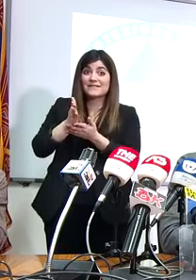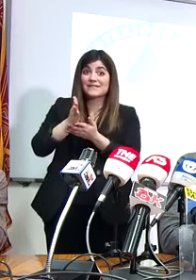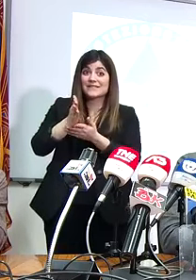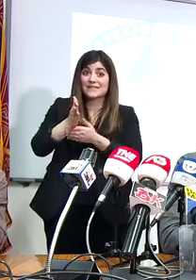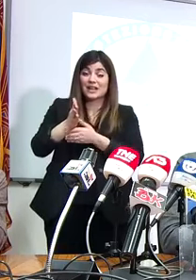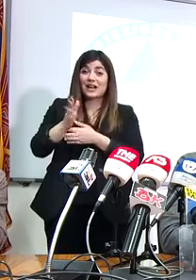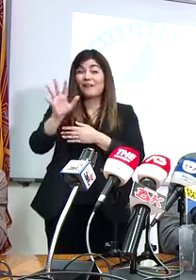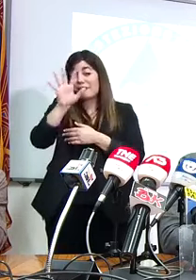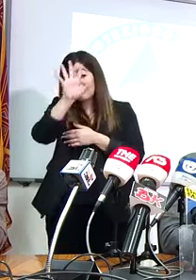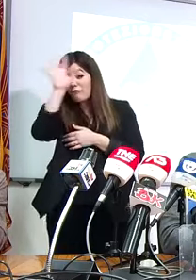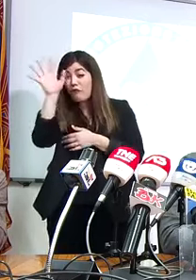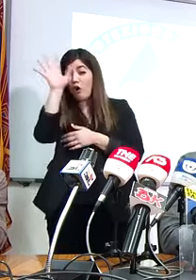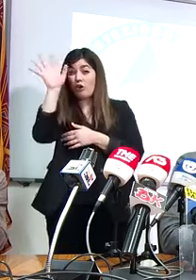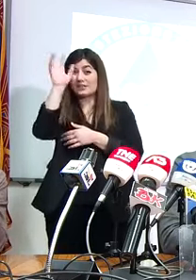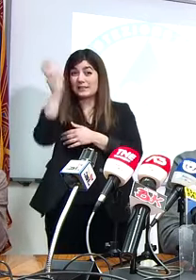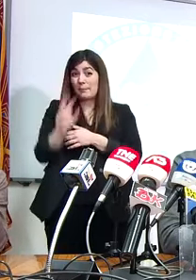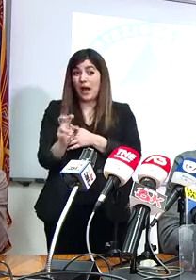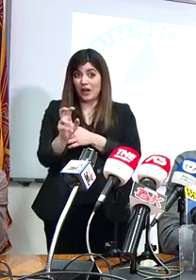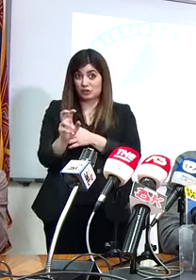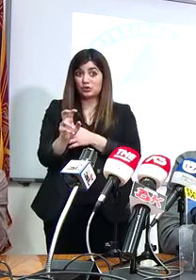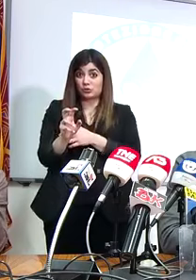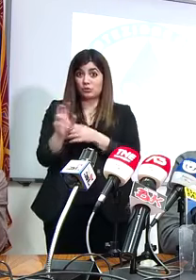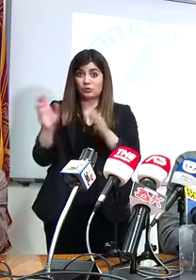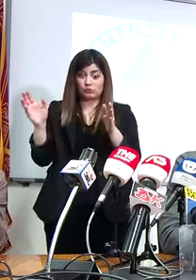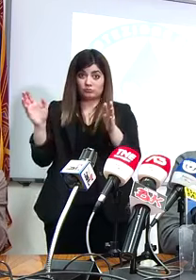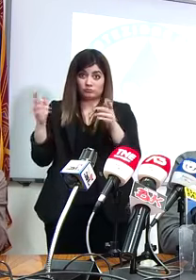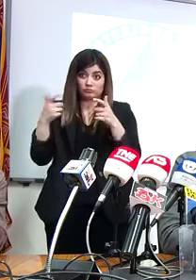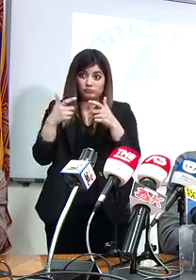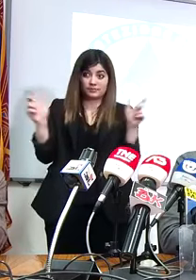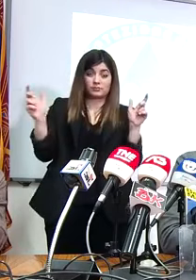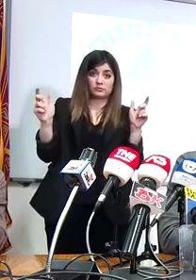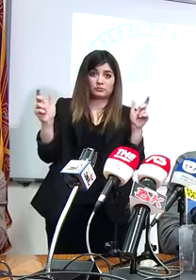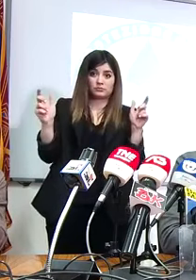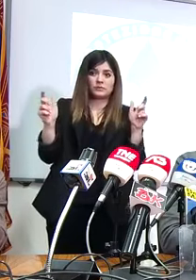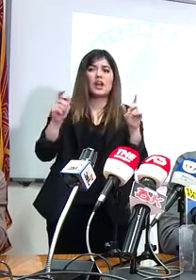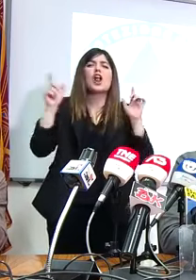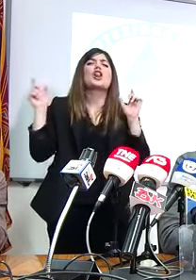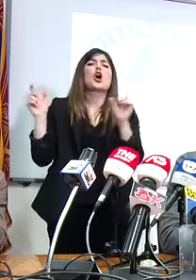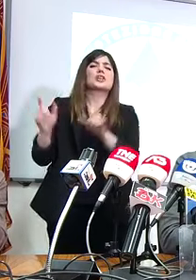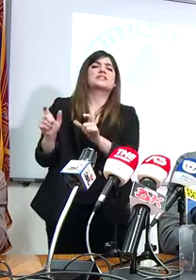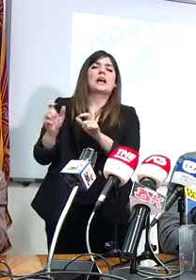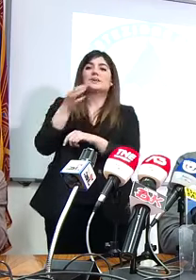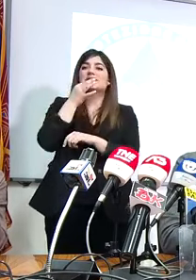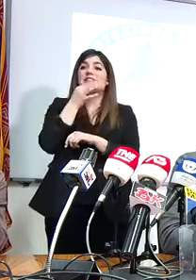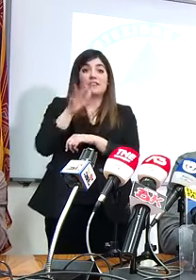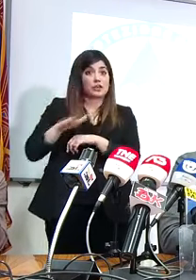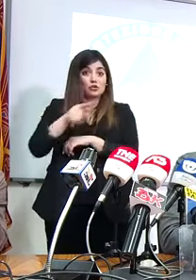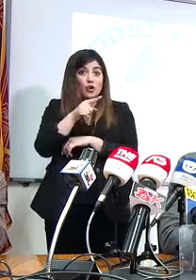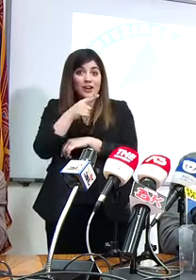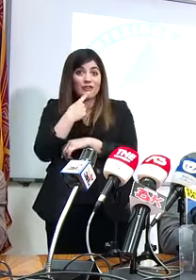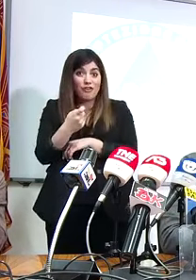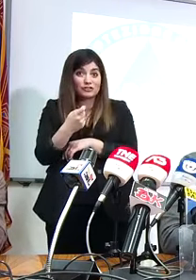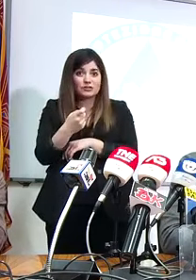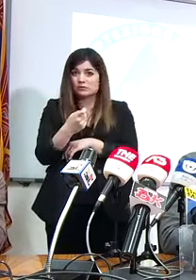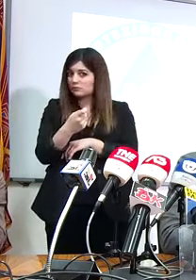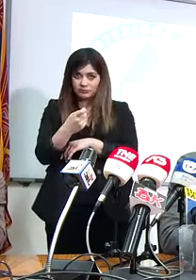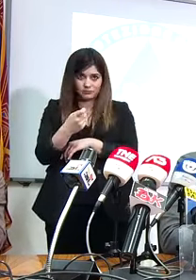cioè lo danno vuol dire zona rossa perché noi ormai ce lo siamo dimenticati logan lorda vuol dire tutto